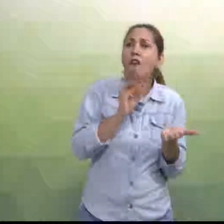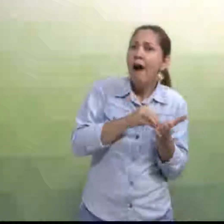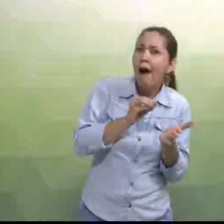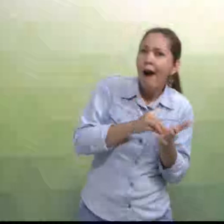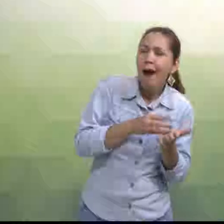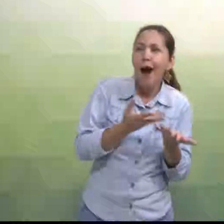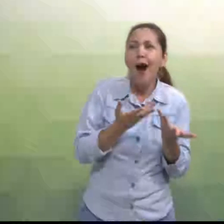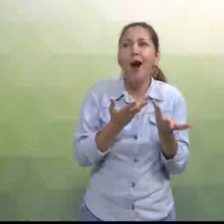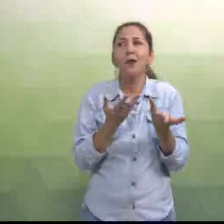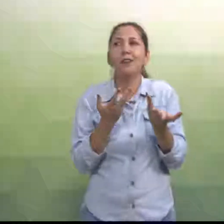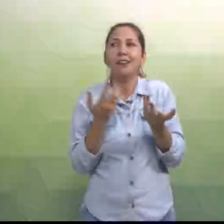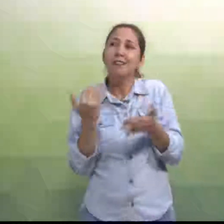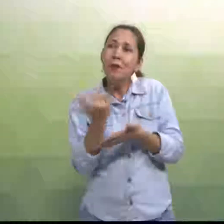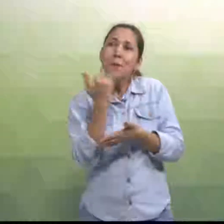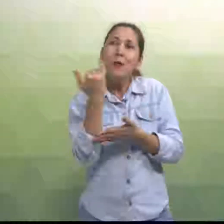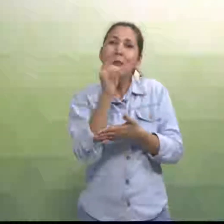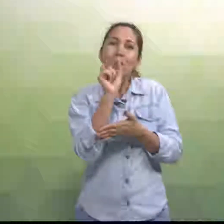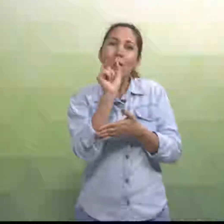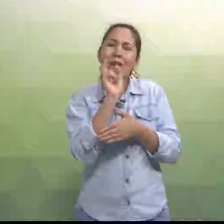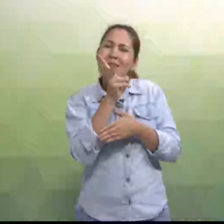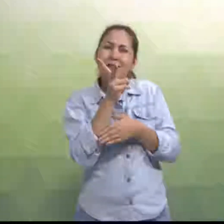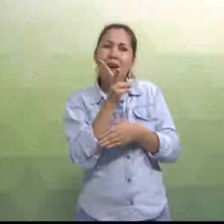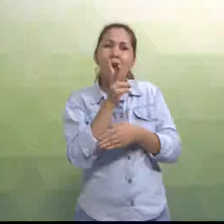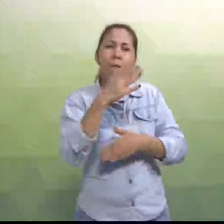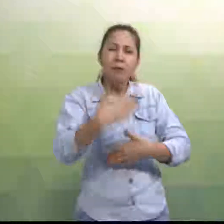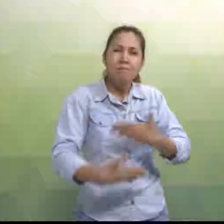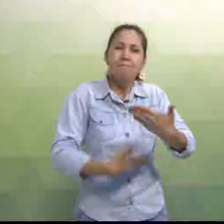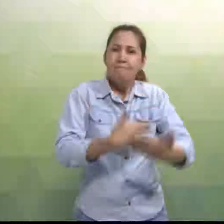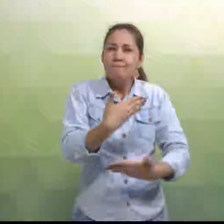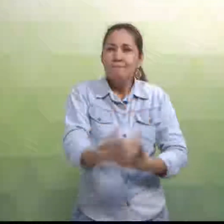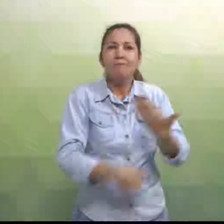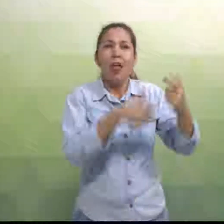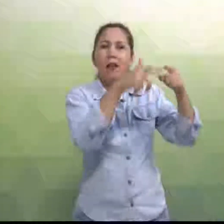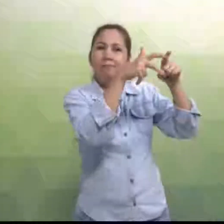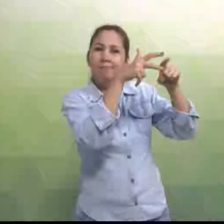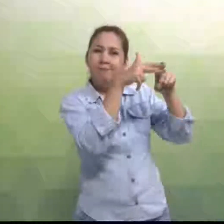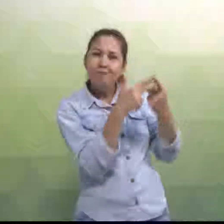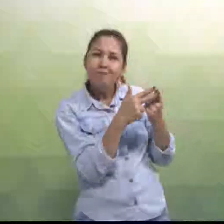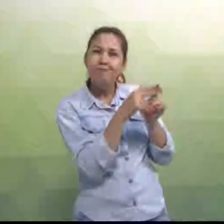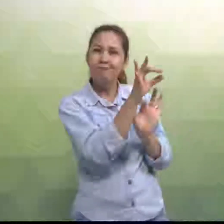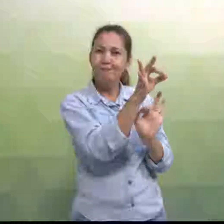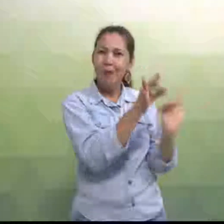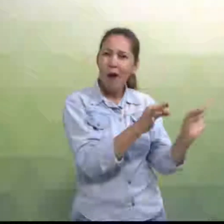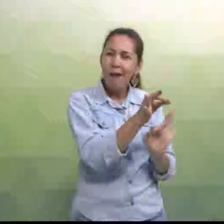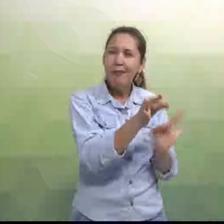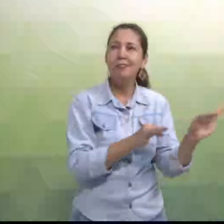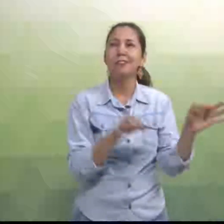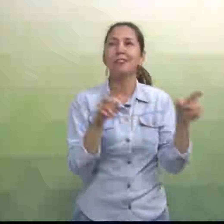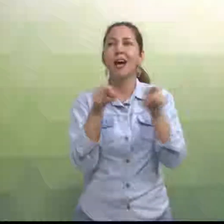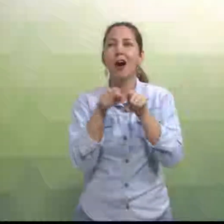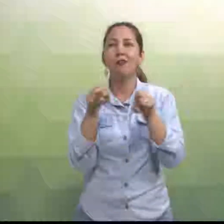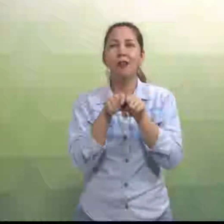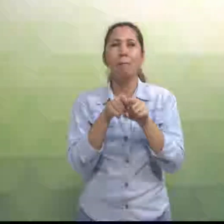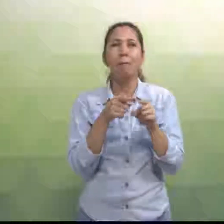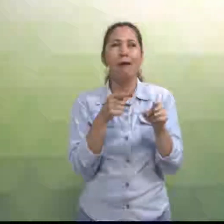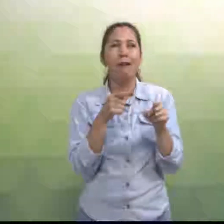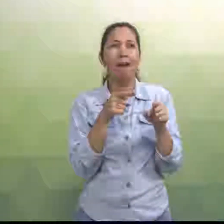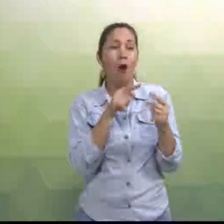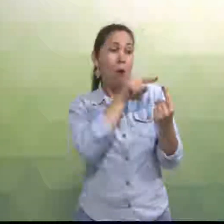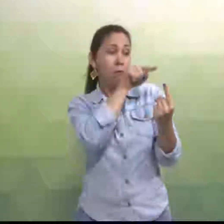positivos, negativos, o que falta, de forma que, se necessário, conserte esse currículo. Não